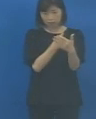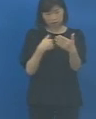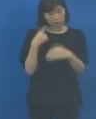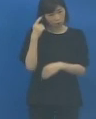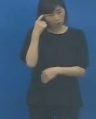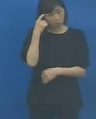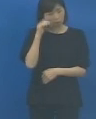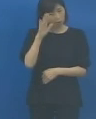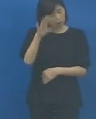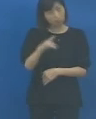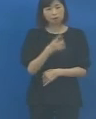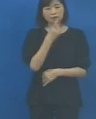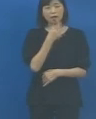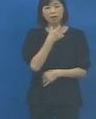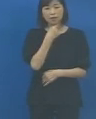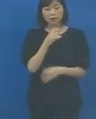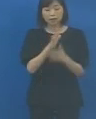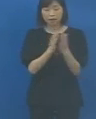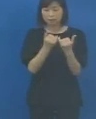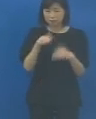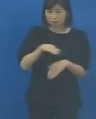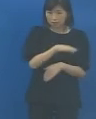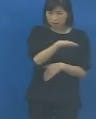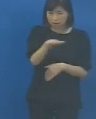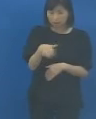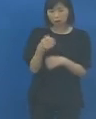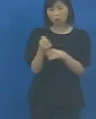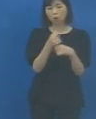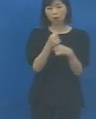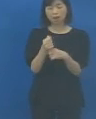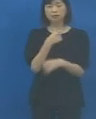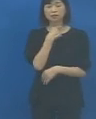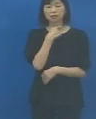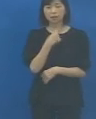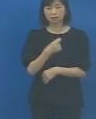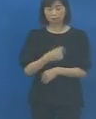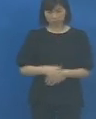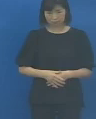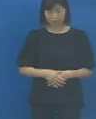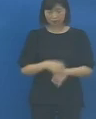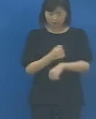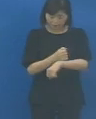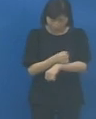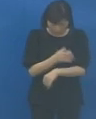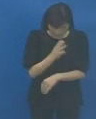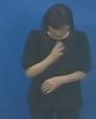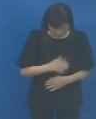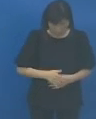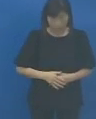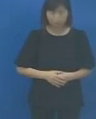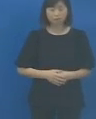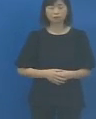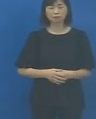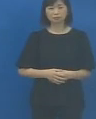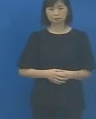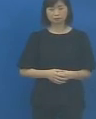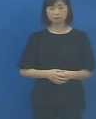ますし、県民みんなで応援をさせていただきたいと思います。本当にお疲れ様でした。